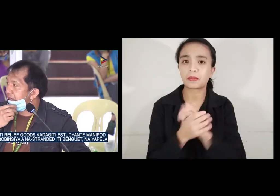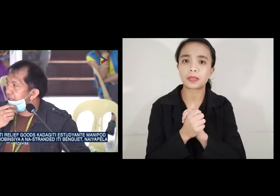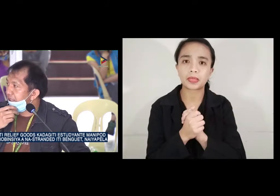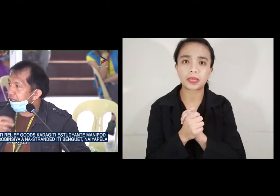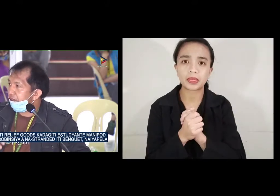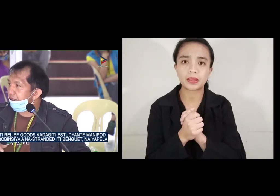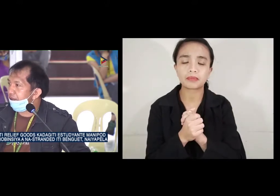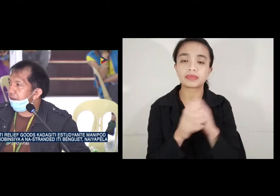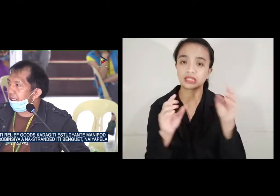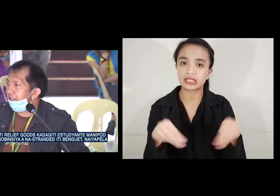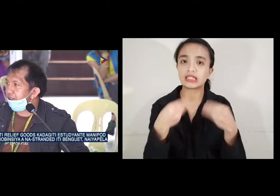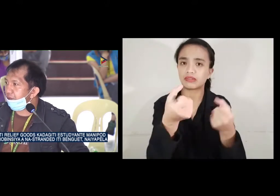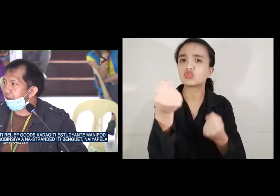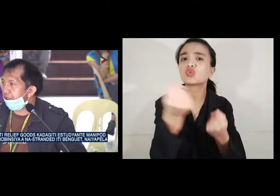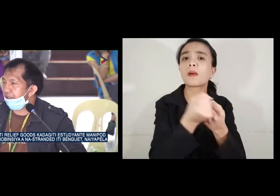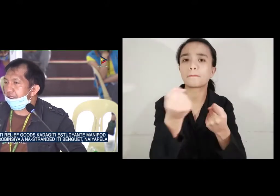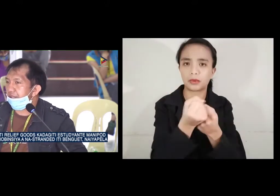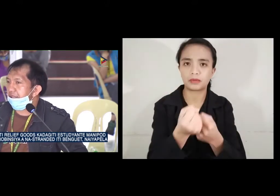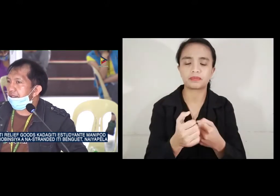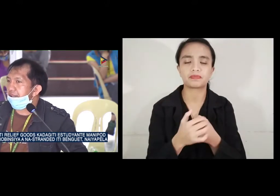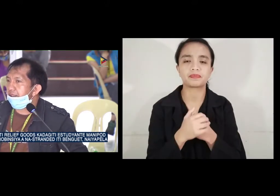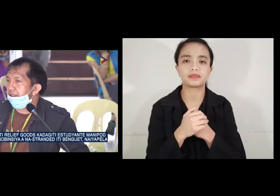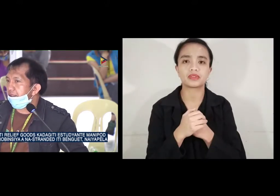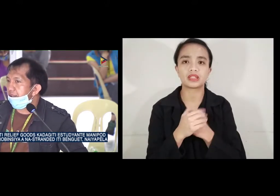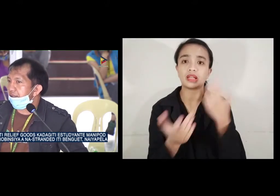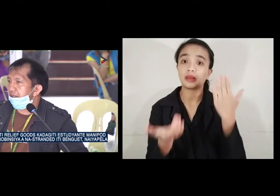kami yung criteria, may country support.